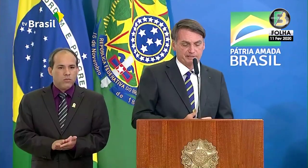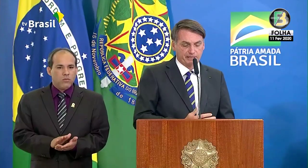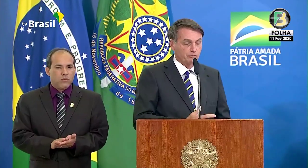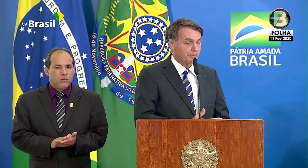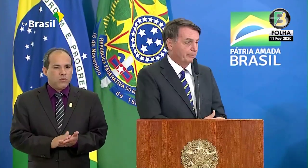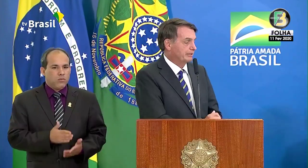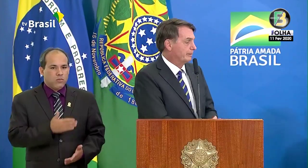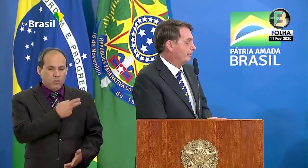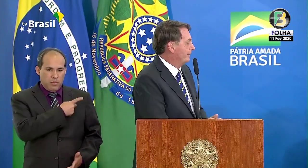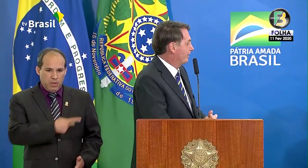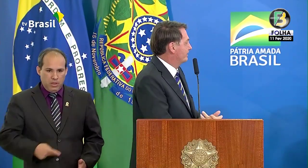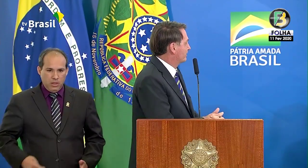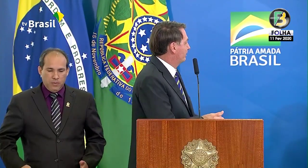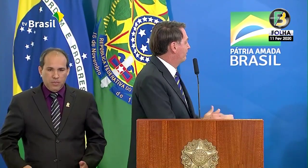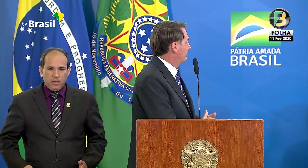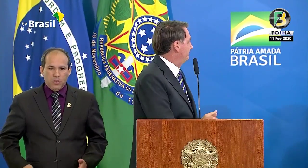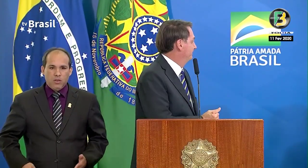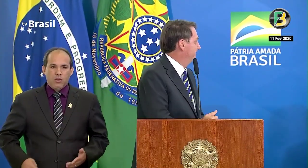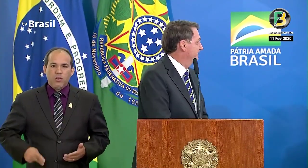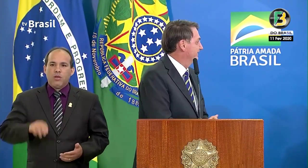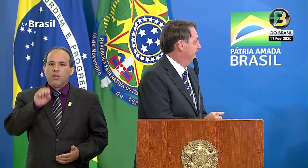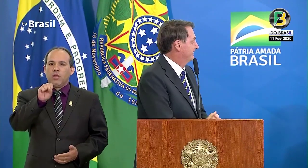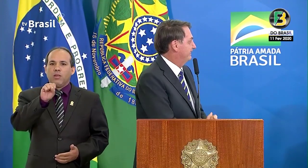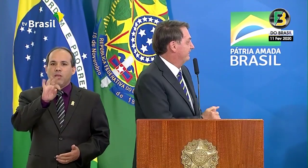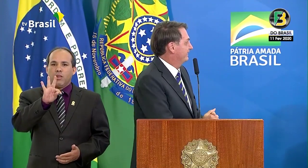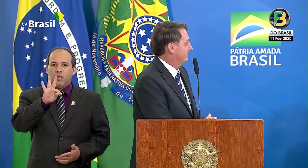Excelentíssimo senhor presidente do Supremo Tribunal Federal, Dias Toffoli,